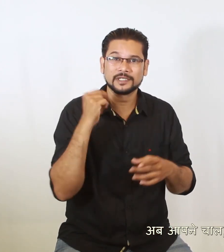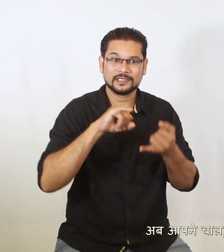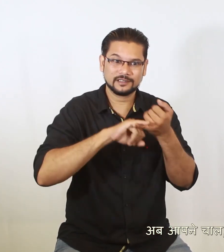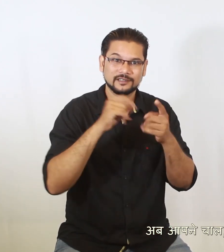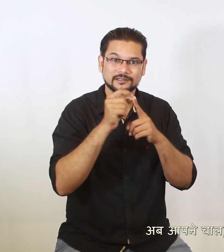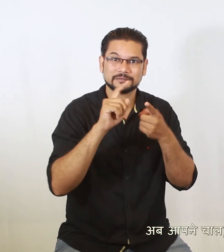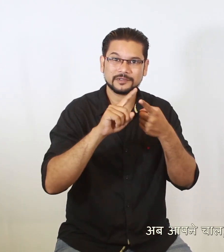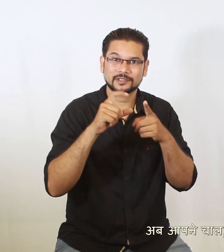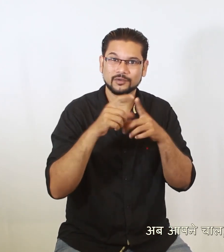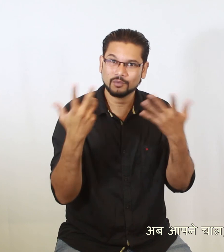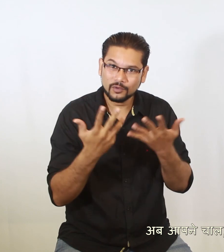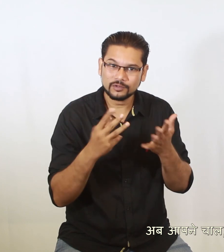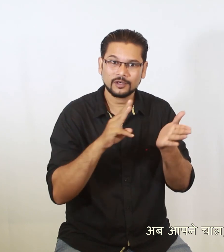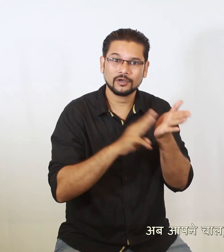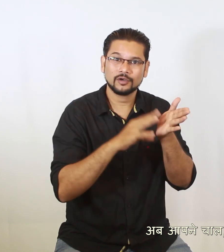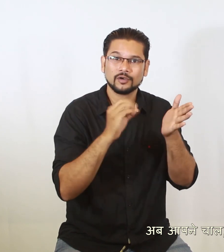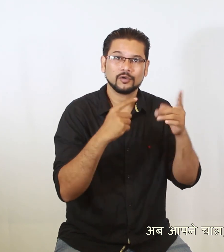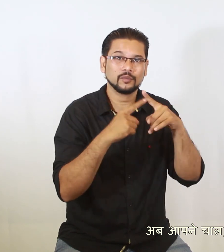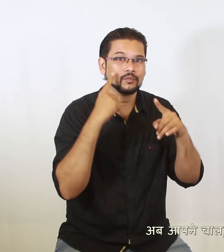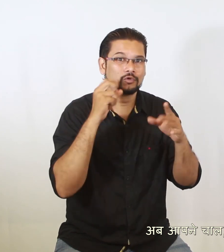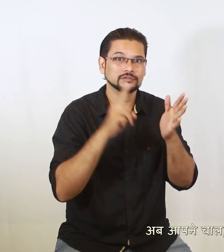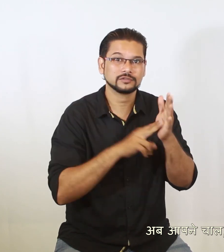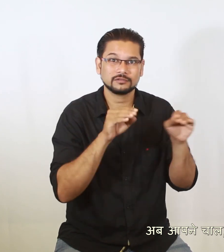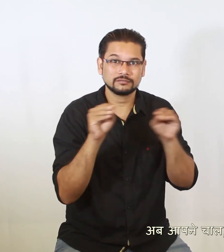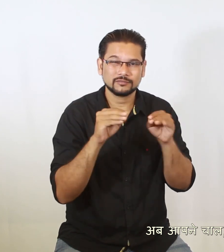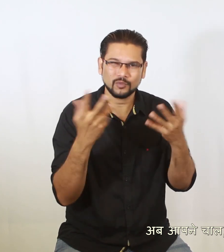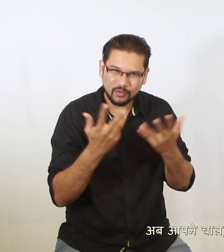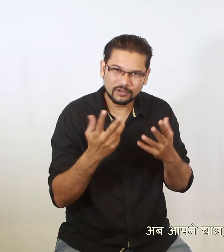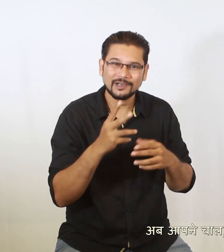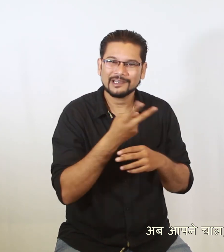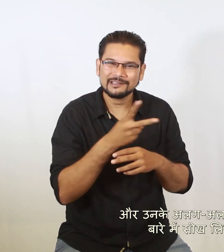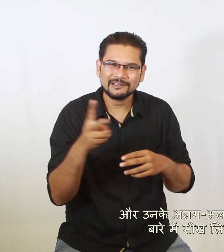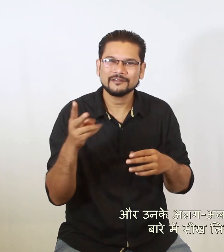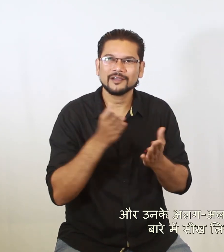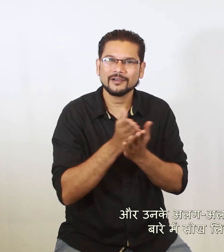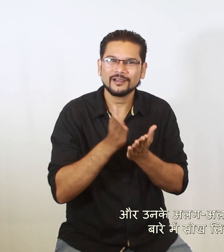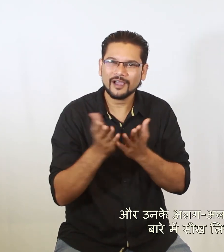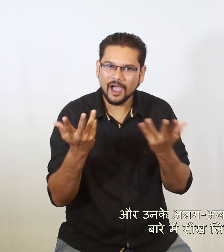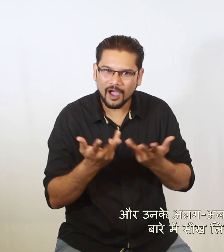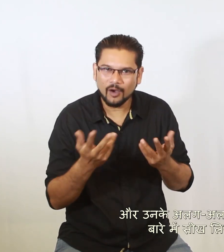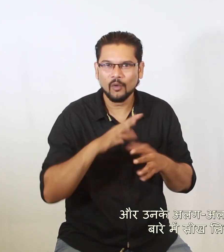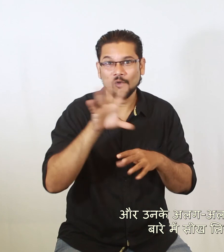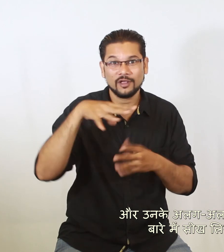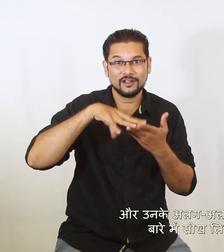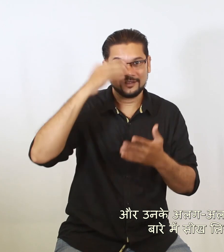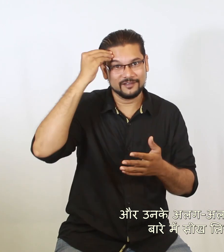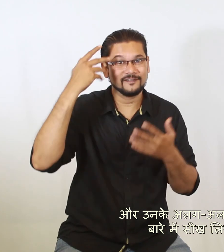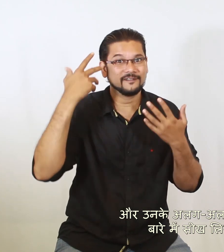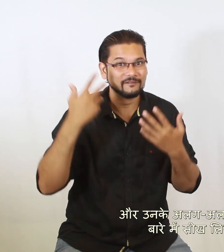और उनके अलग-अलग प्रकारों के बारे में सीख